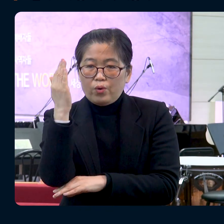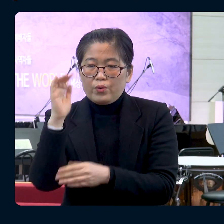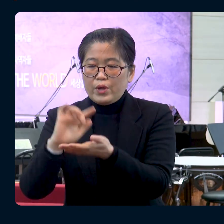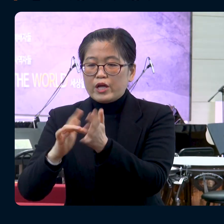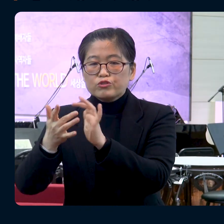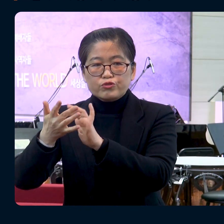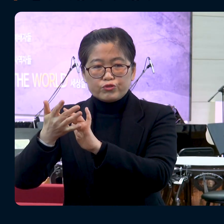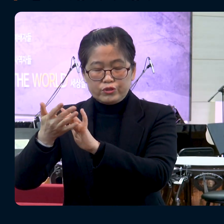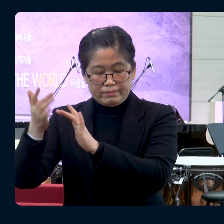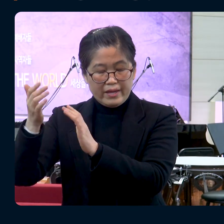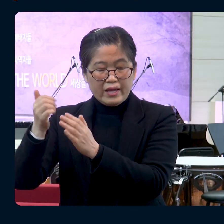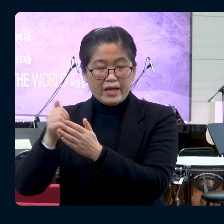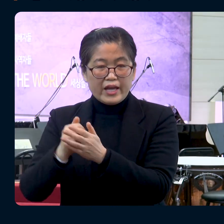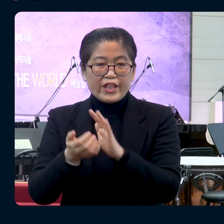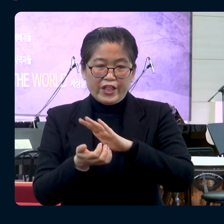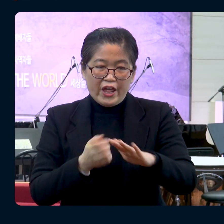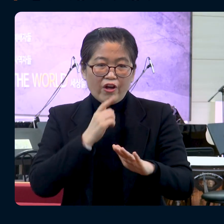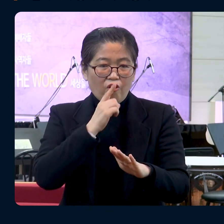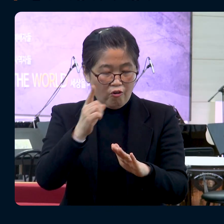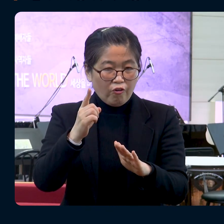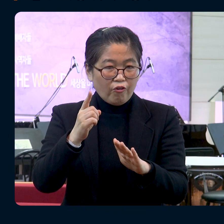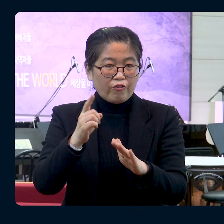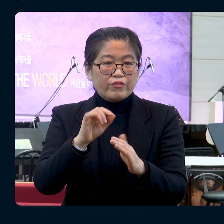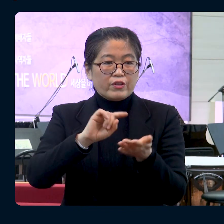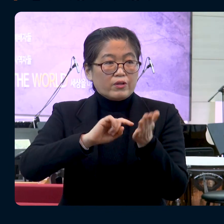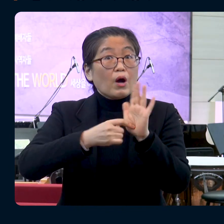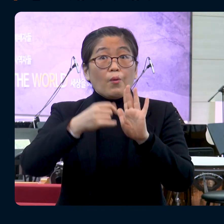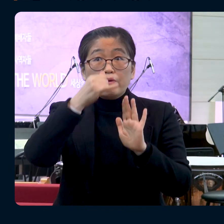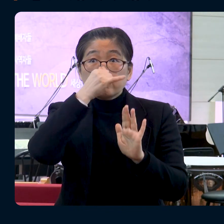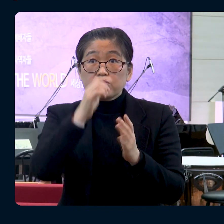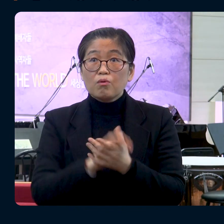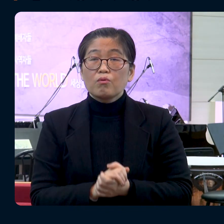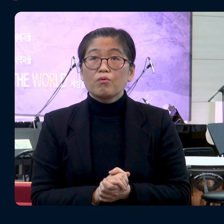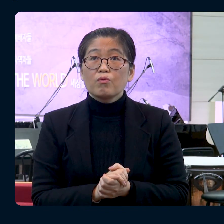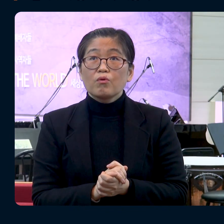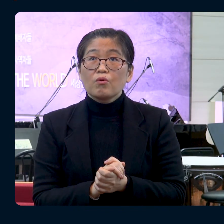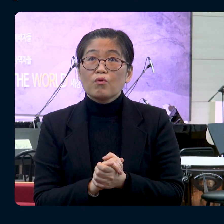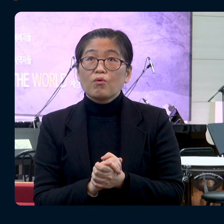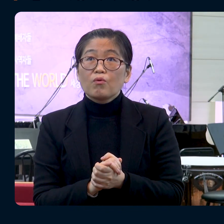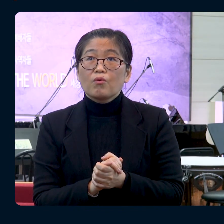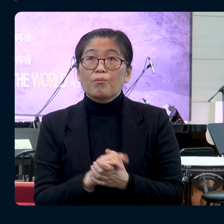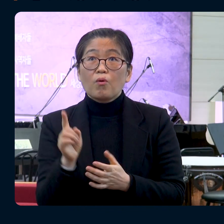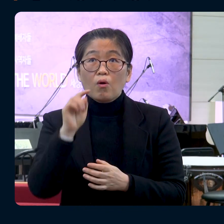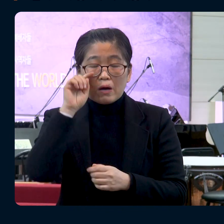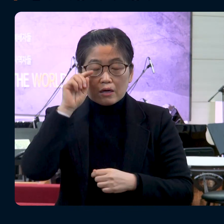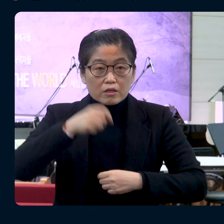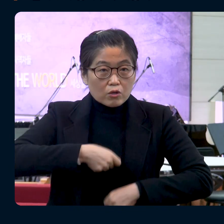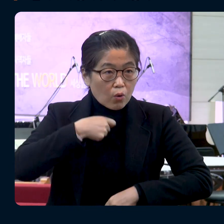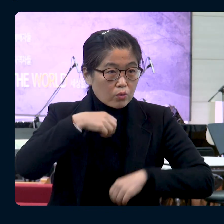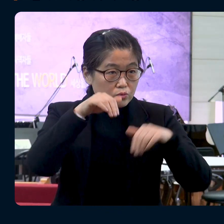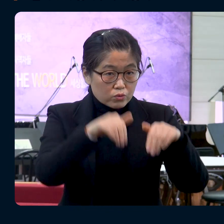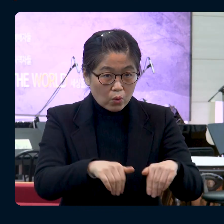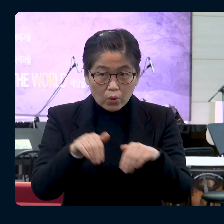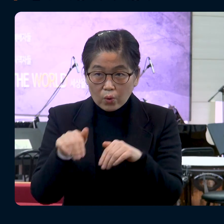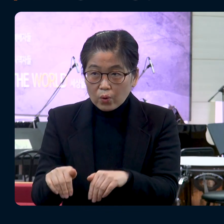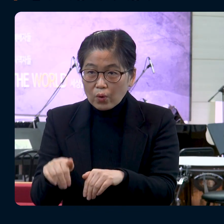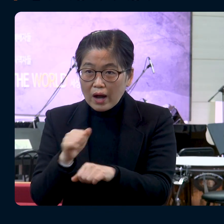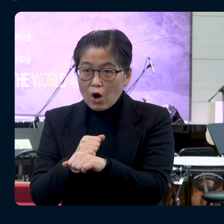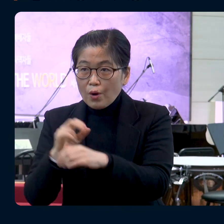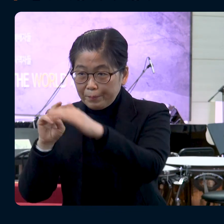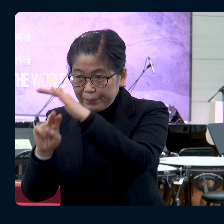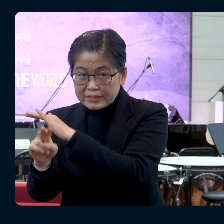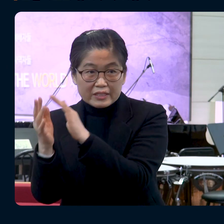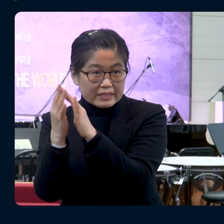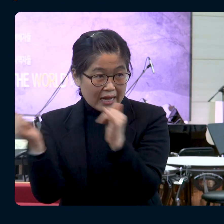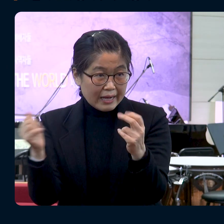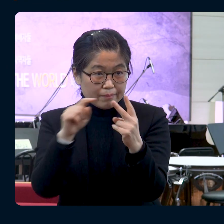예수님에 대한 예언의 말씀이에요. 그렇기 때문에 정말 이 의로운 종과 비전의 사람,